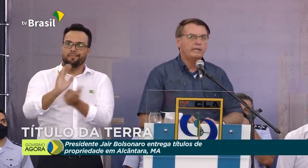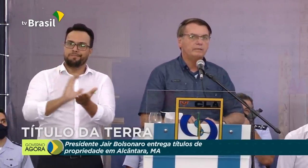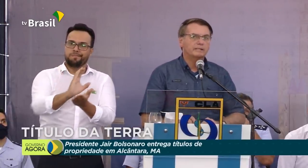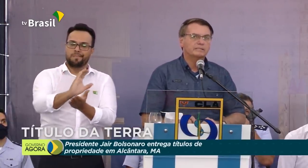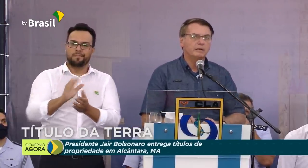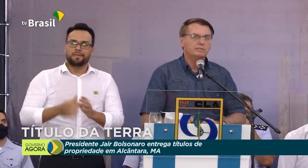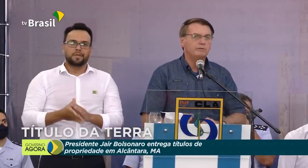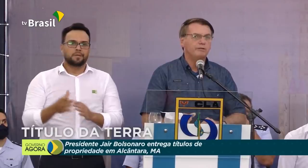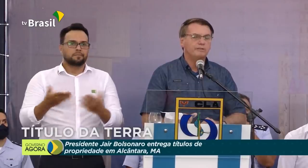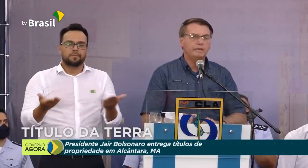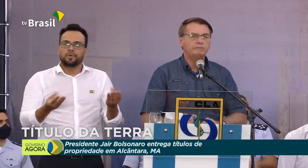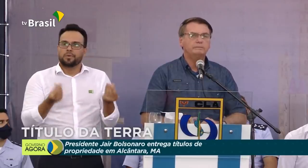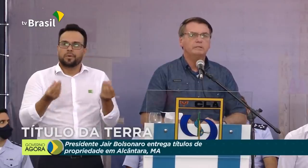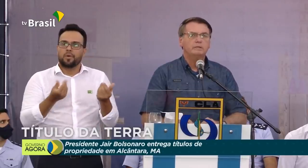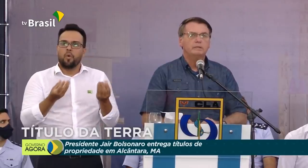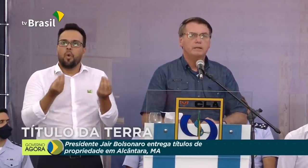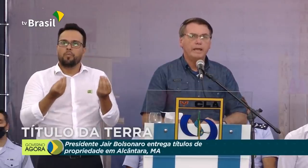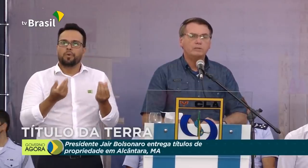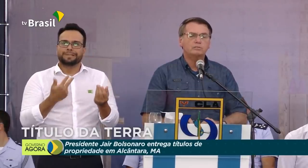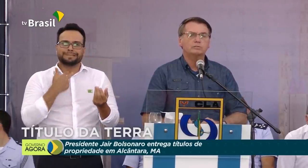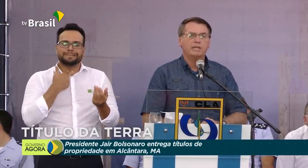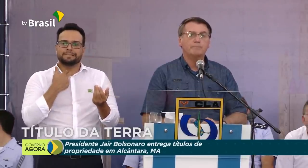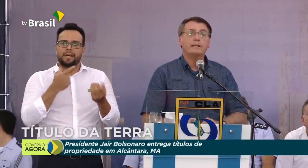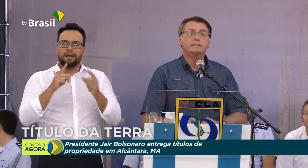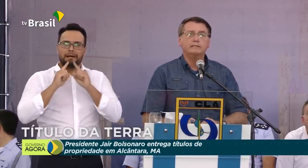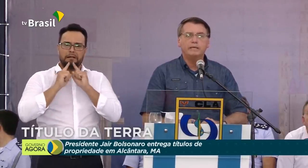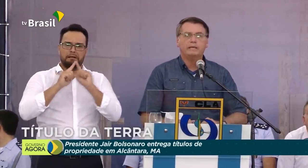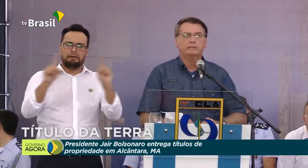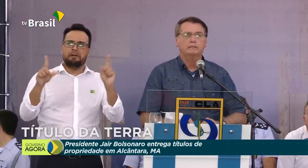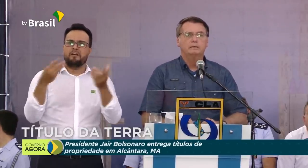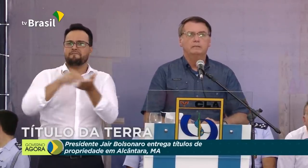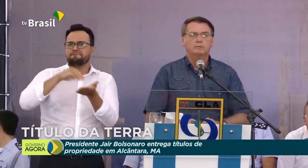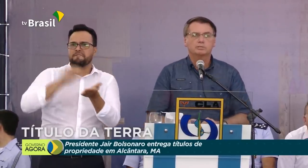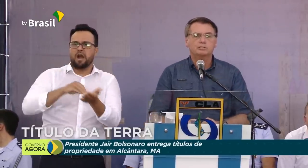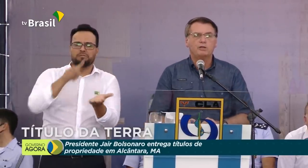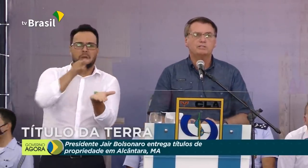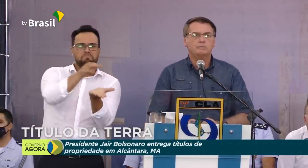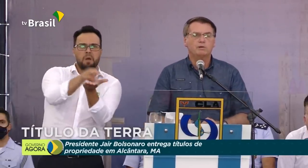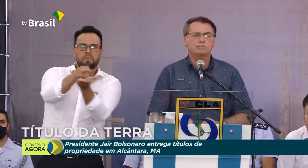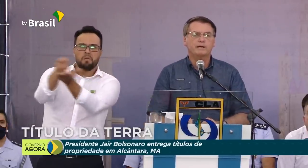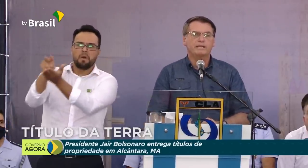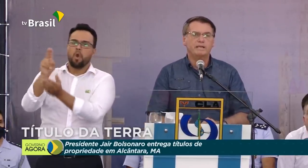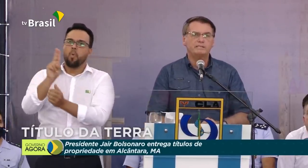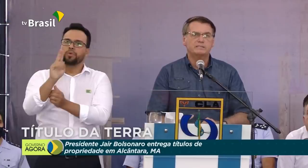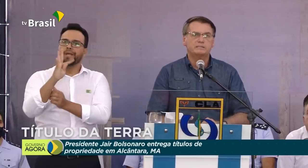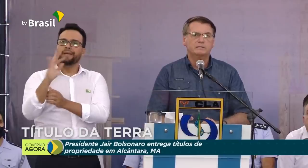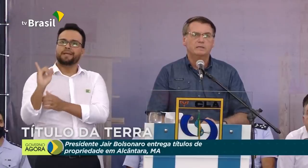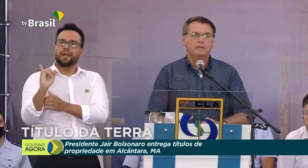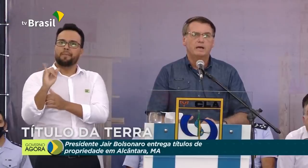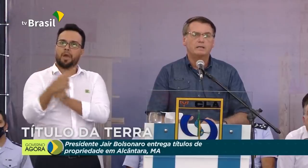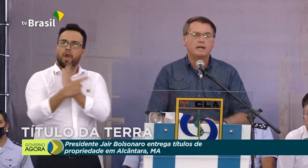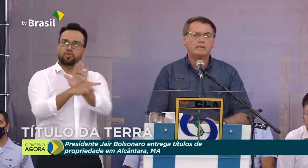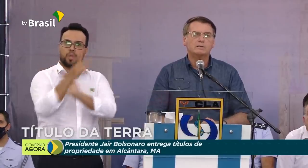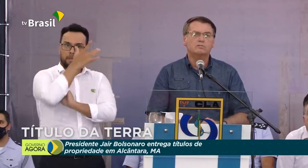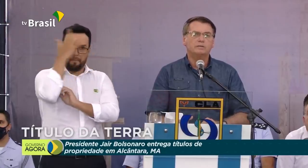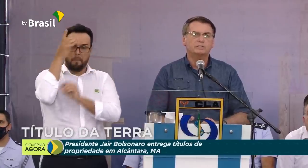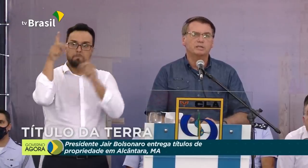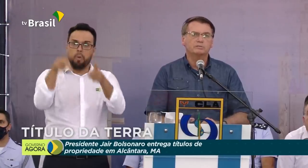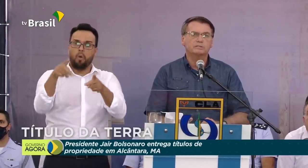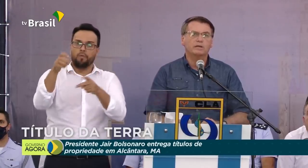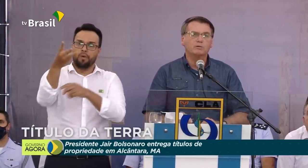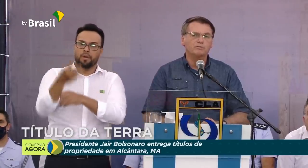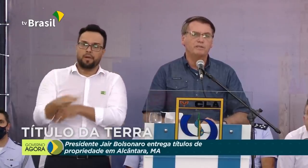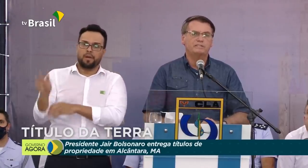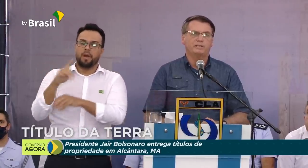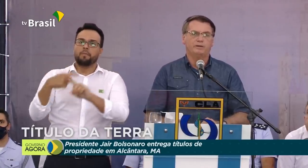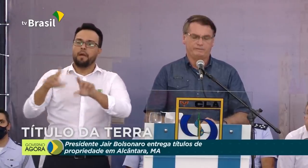qualquer reclamação de não haver leitos de UTI para atender os nossos irmãos maranhenses a caso acometidos